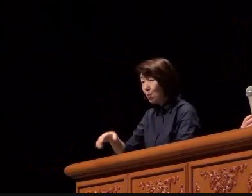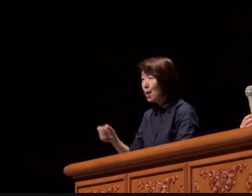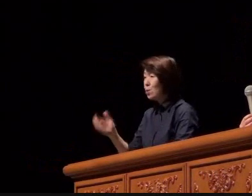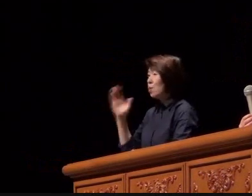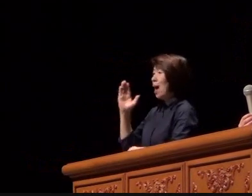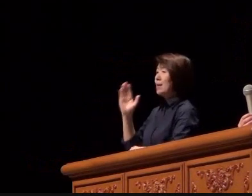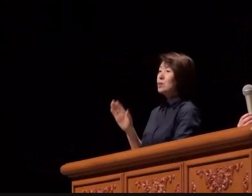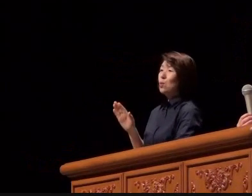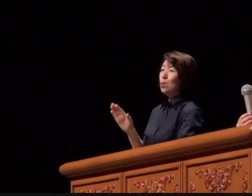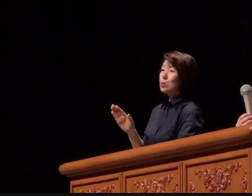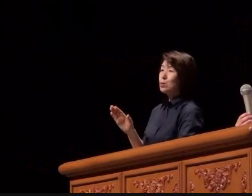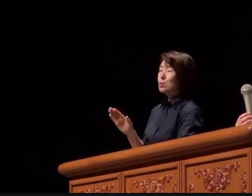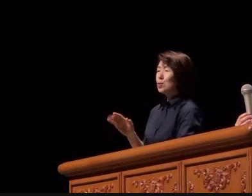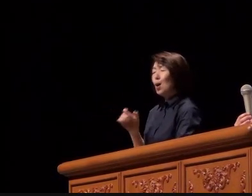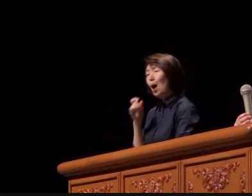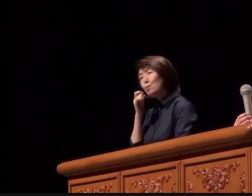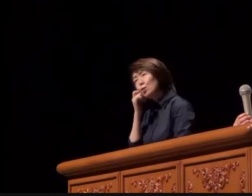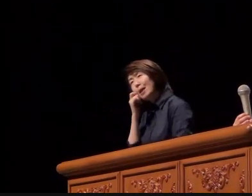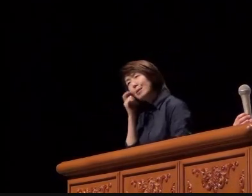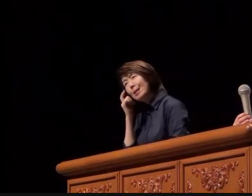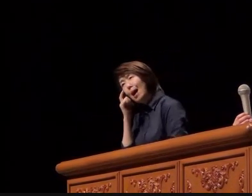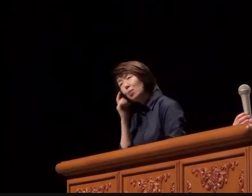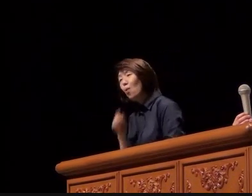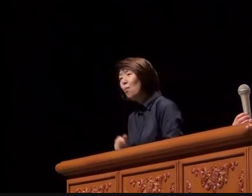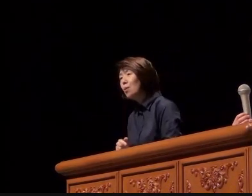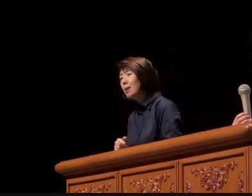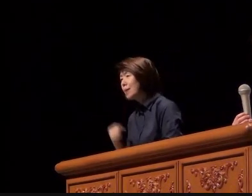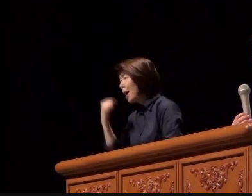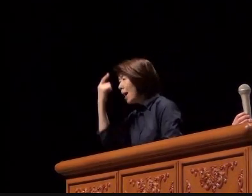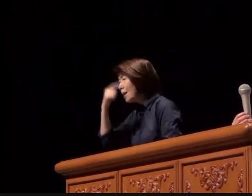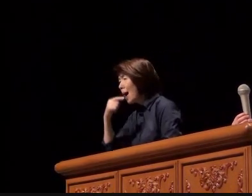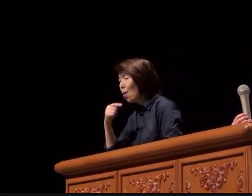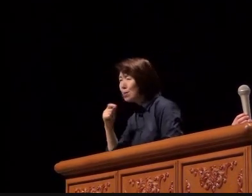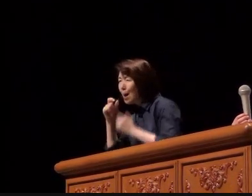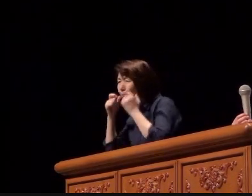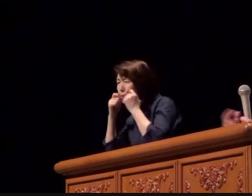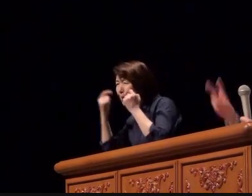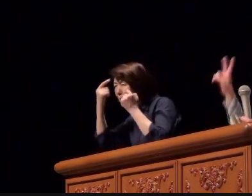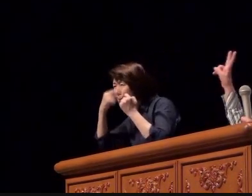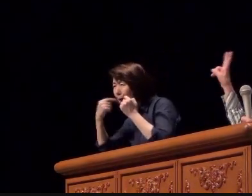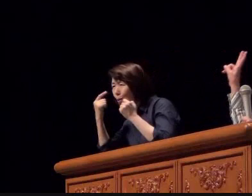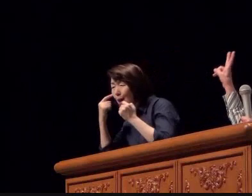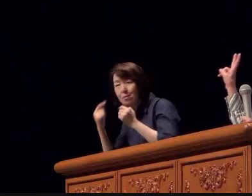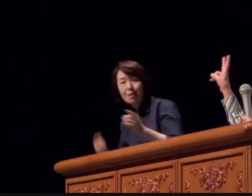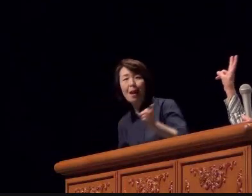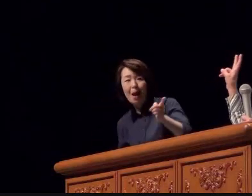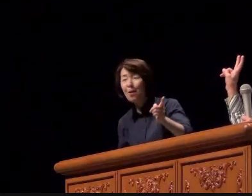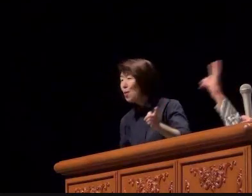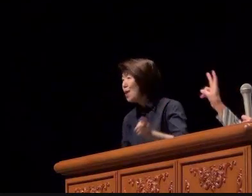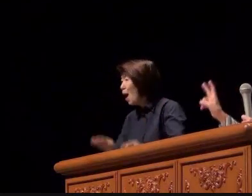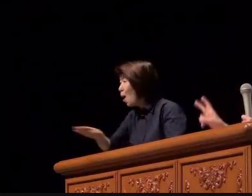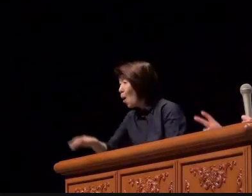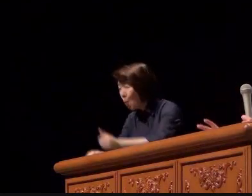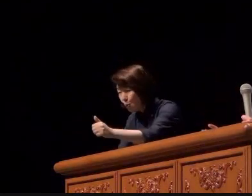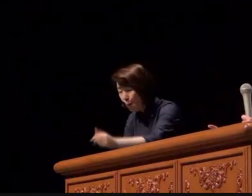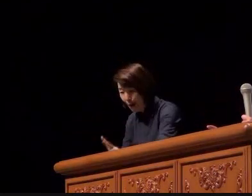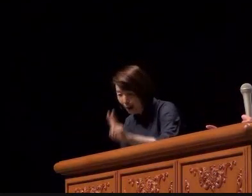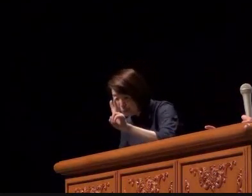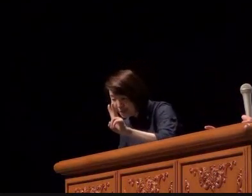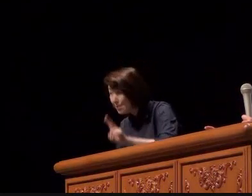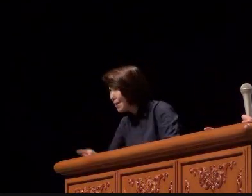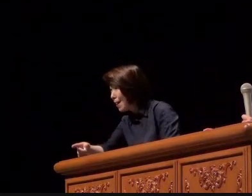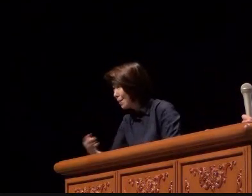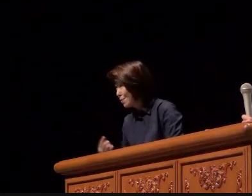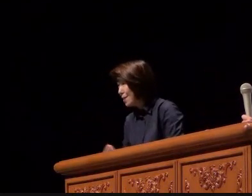をするっていうのは難しいなと思っていたから、香りなんかそんなことが書いてあるかと思ったんで、こんな V サインを小さな子がするから